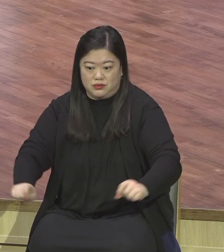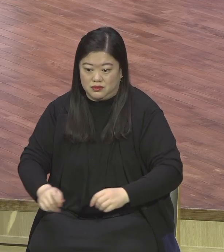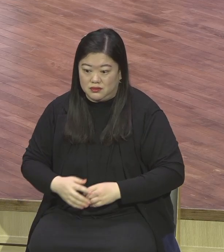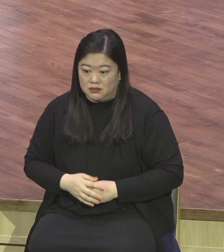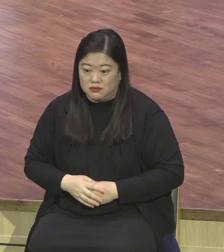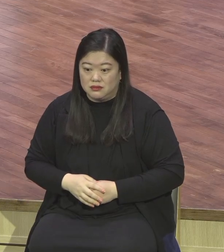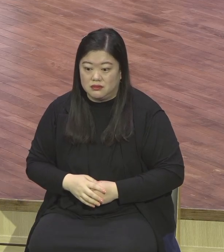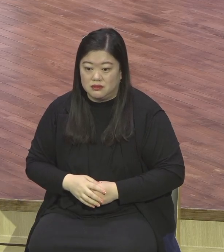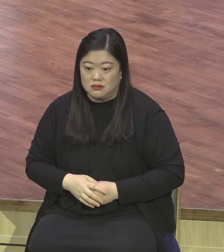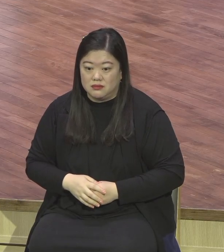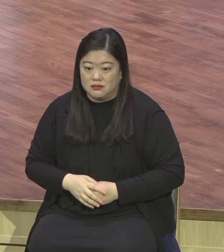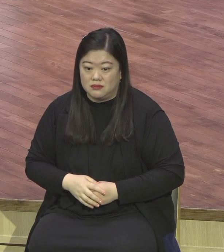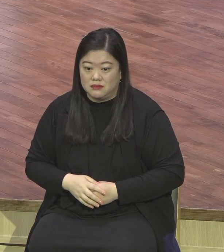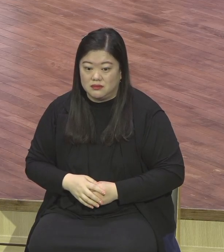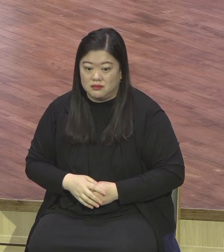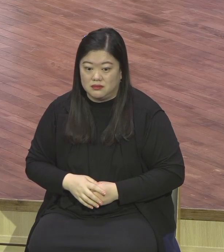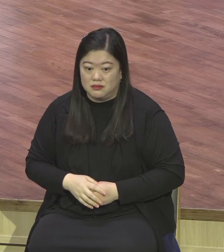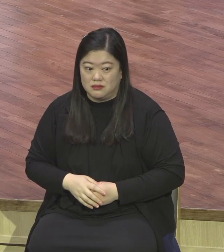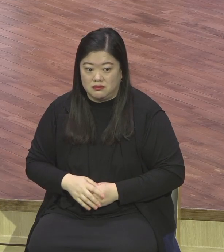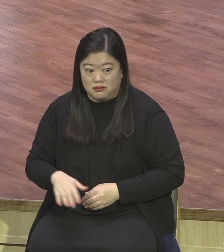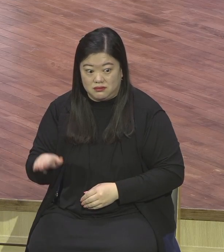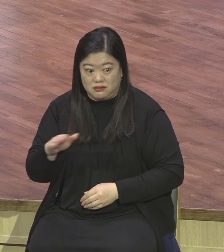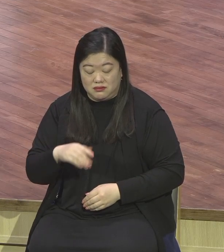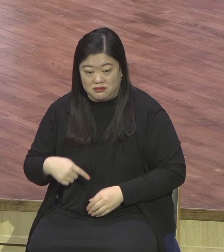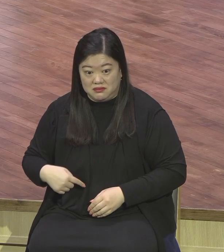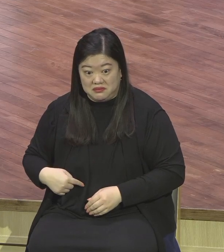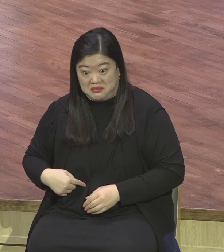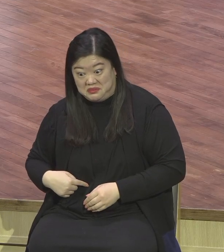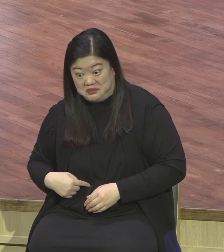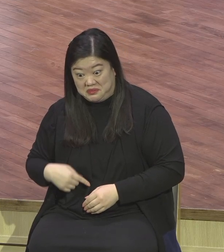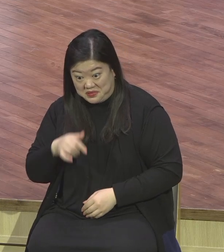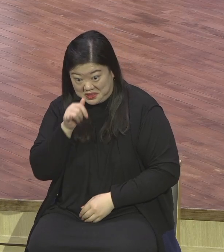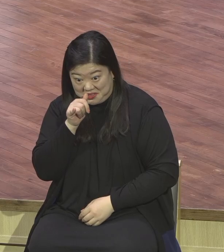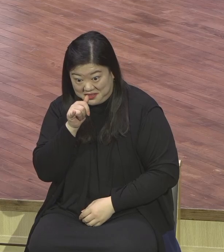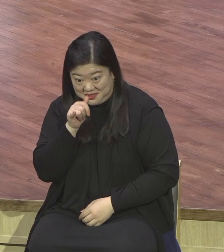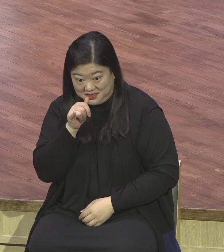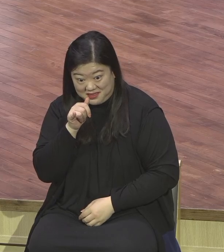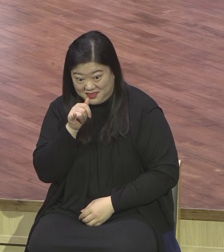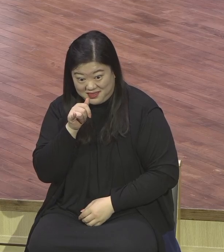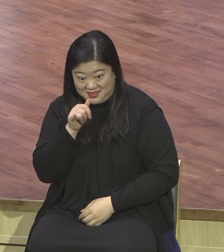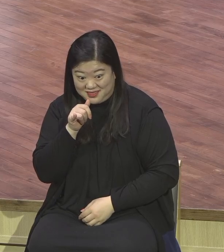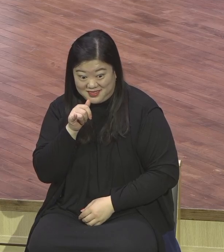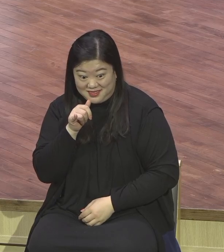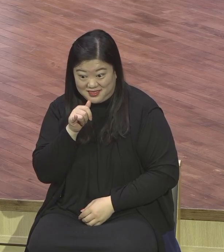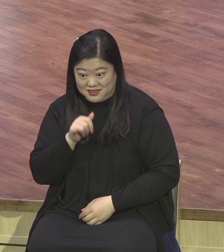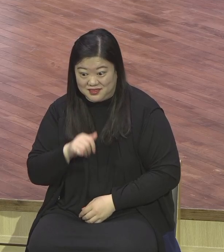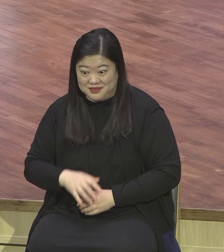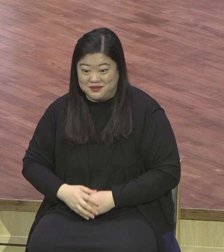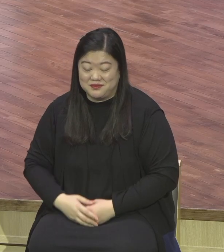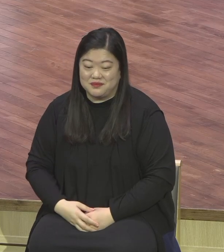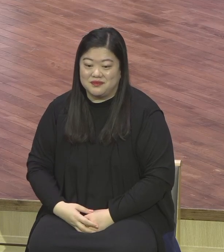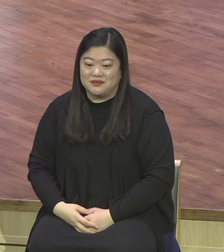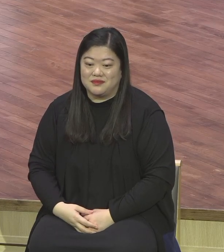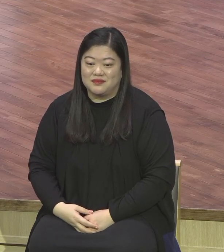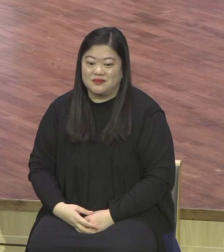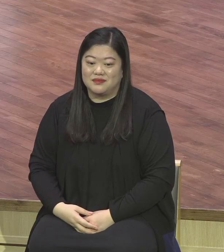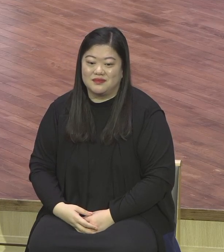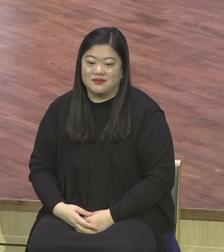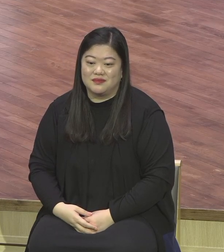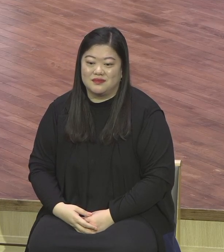아마 이 말에 찔리는 분들 있을 거예요 코로나19 때문에